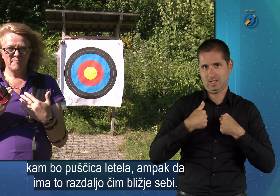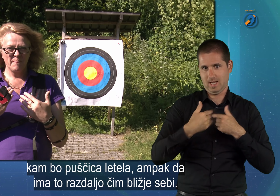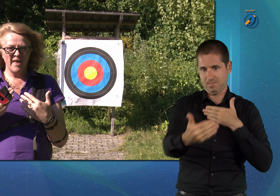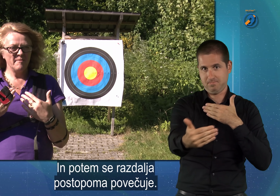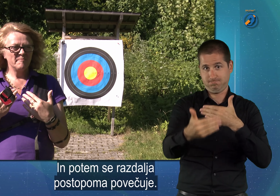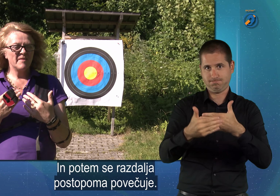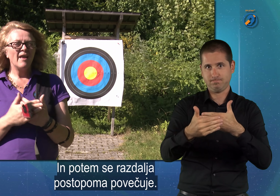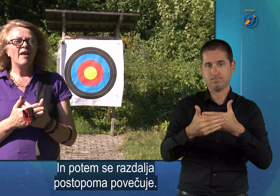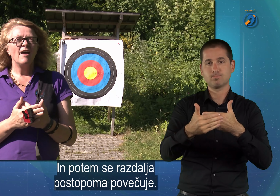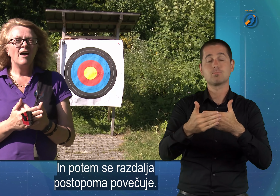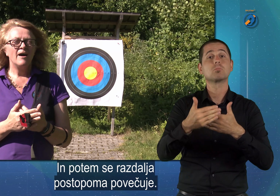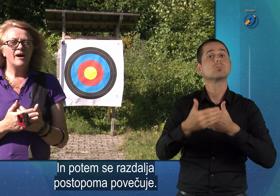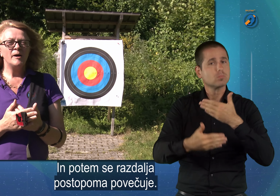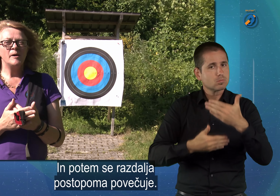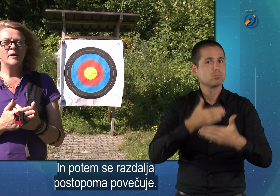sebi. Ne?